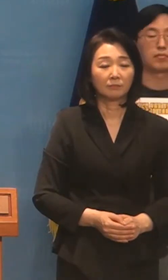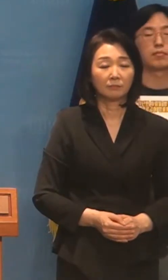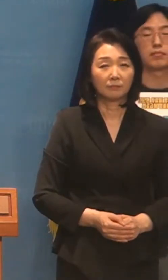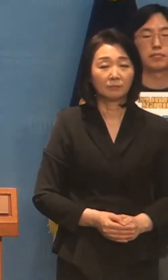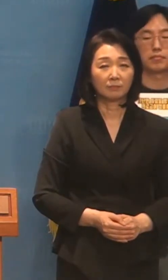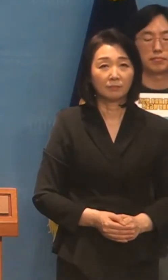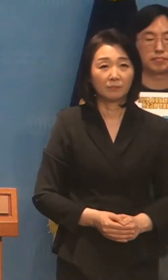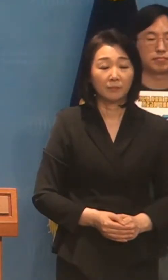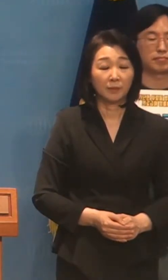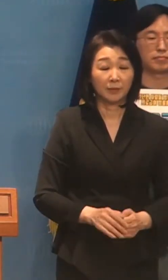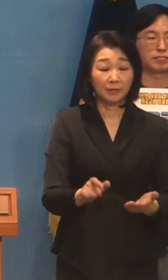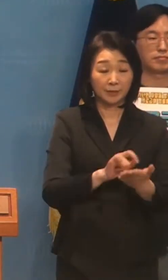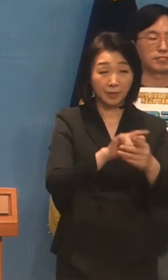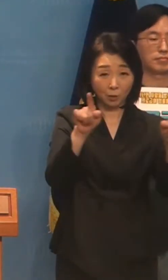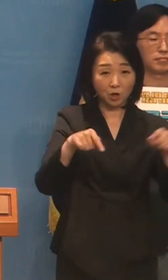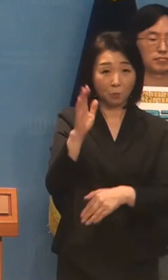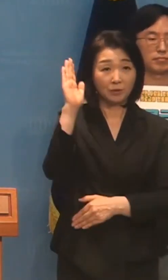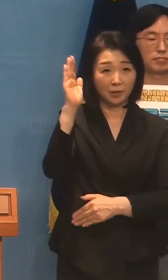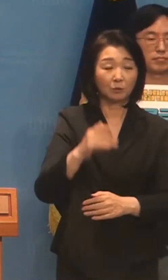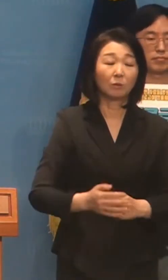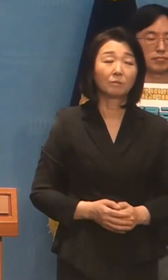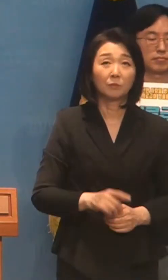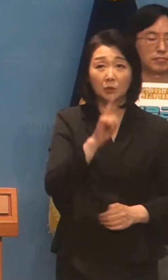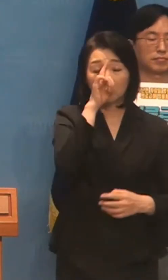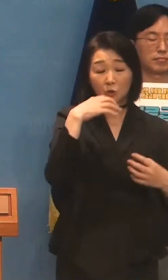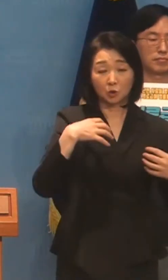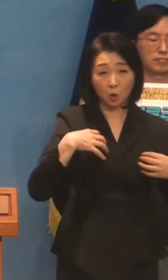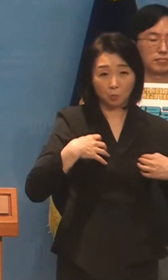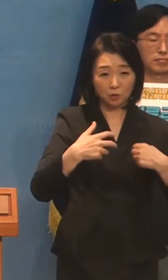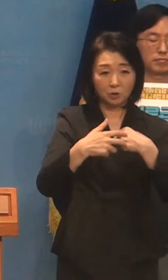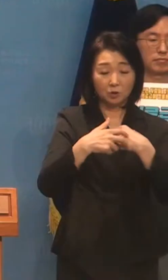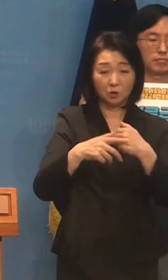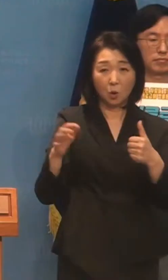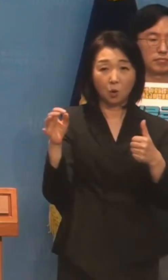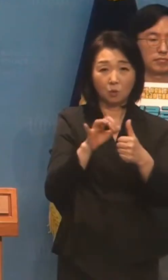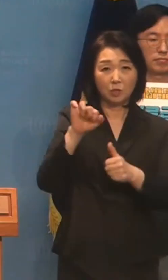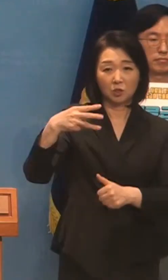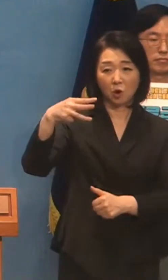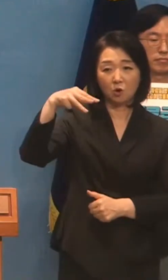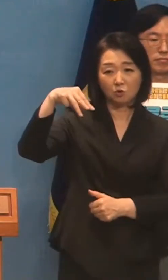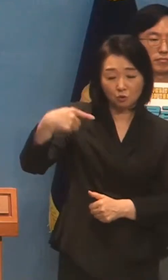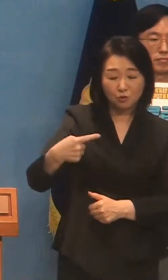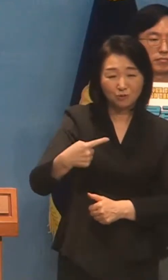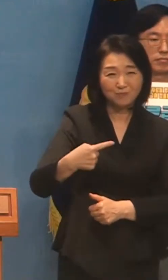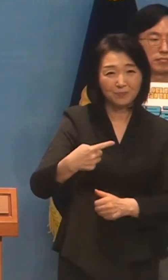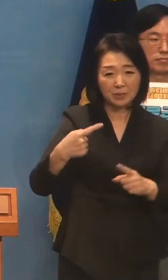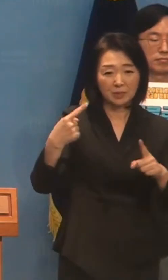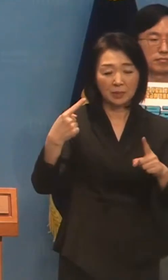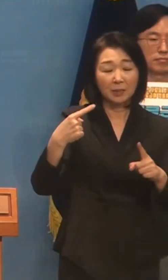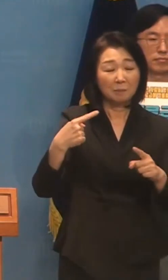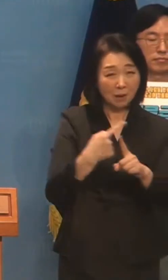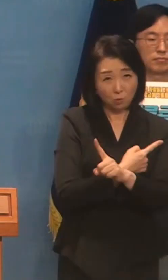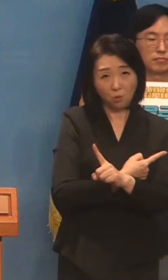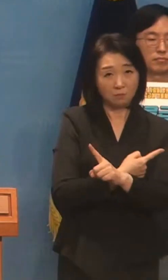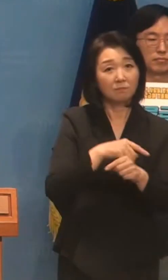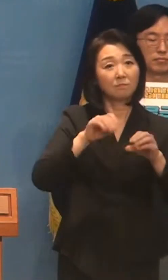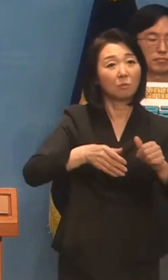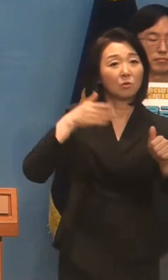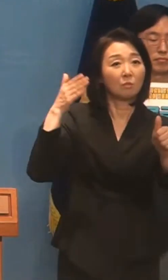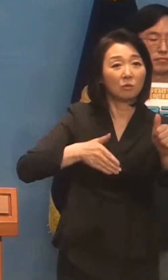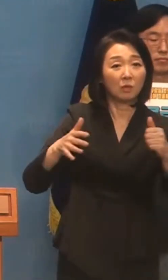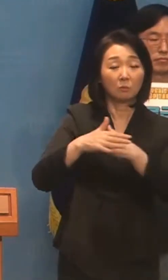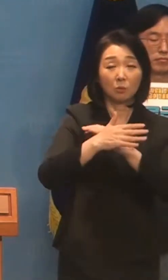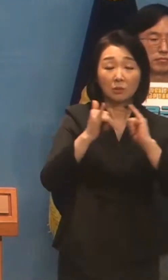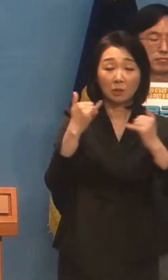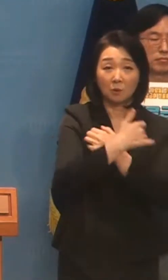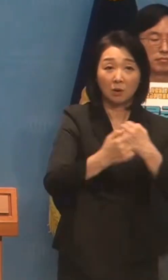기재료를 낭독하겠습니다. 정부는 의료급여 정률제 계약 시도를 중단하라. 모든 이들이 안전하고 건강하게